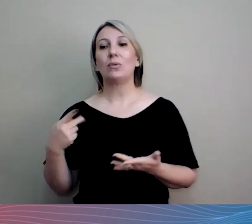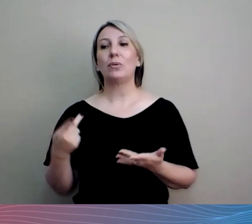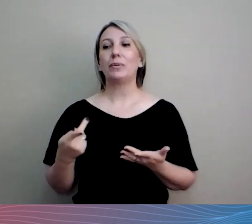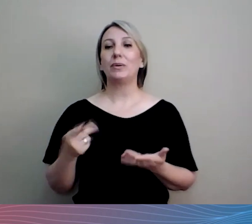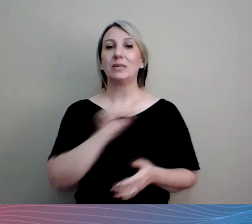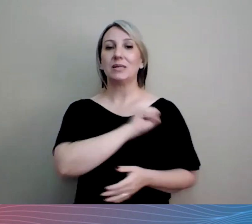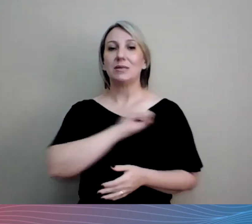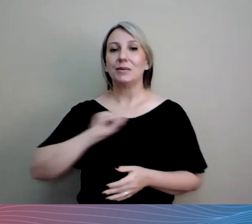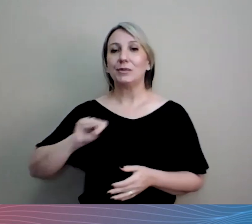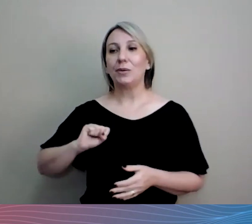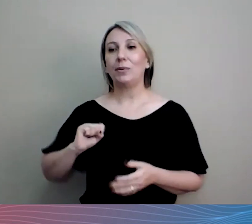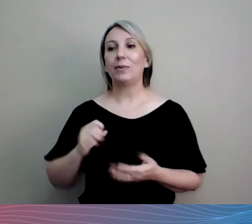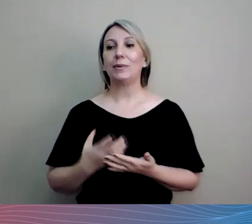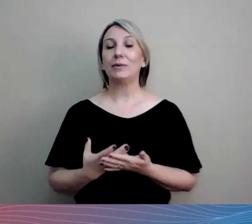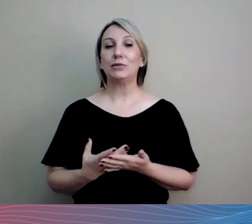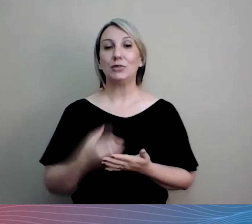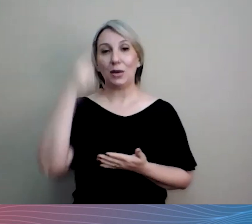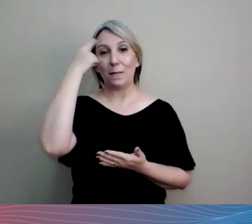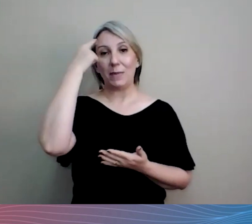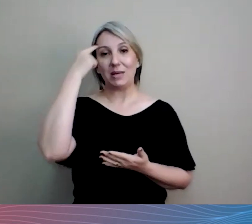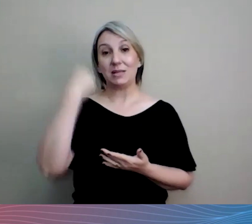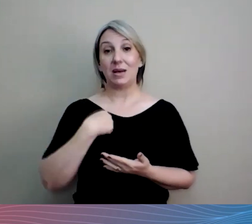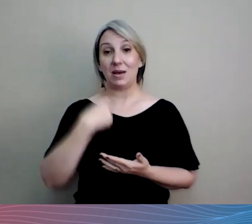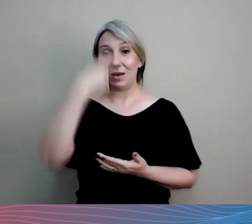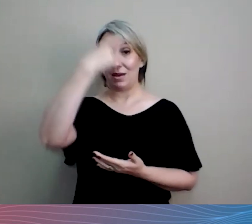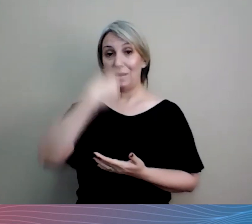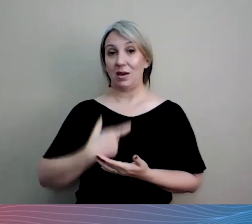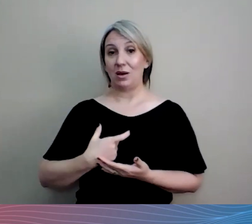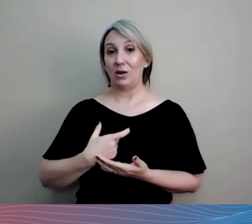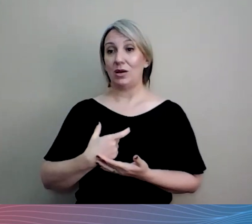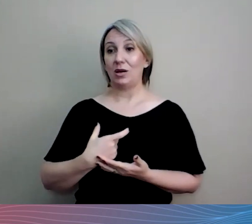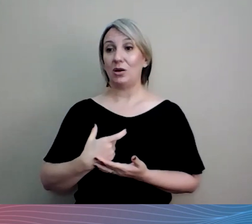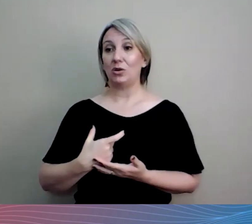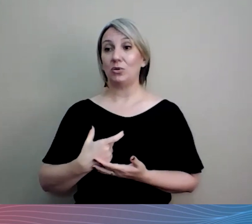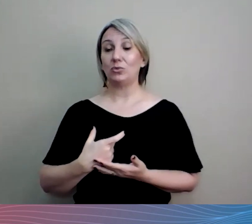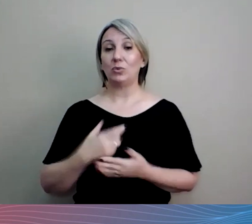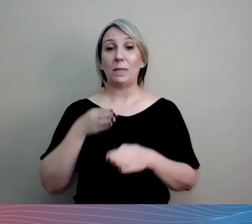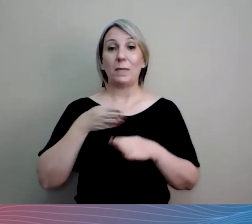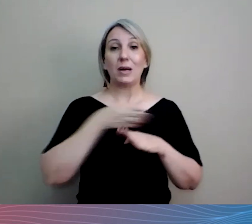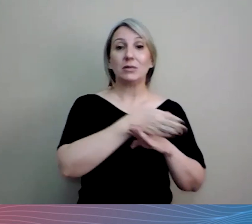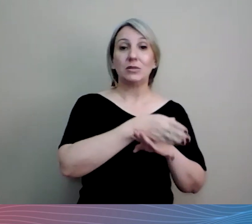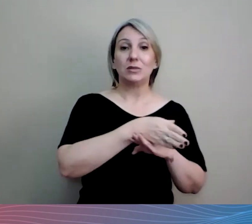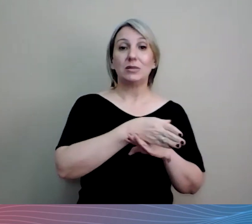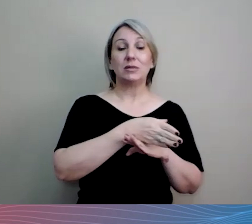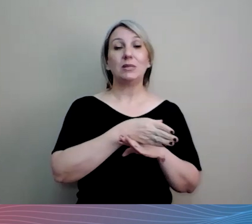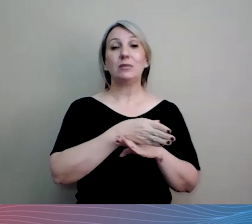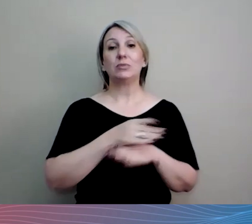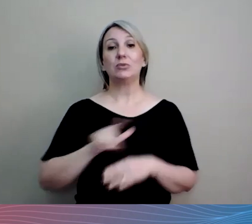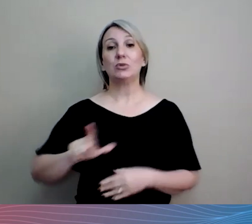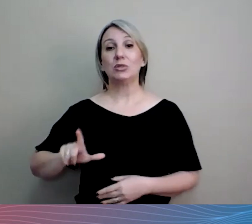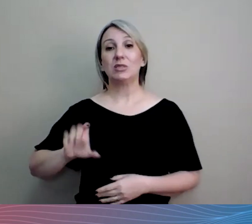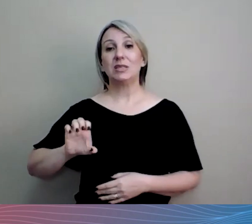faço parte dos leigos. Então, quando eu, vamos dizer, sou salvo na